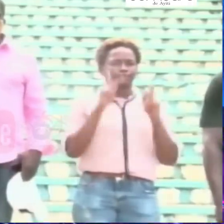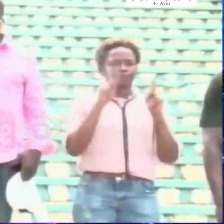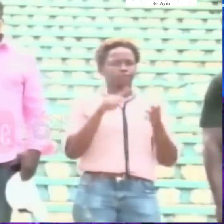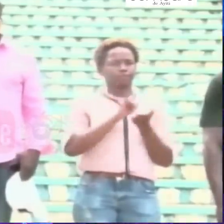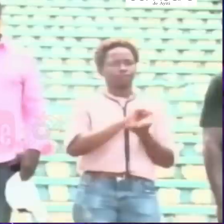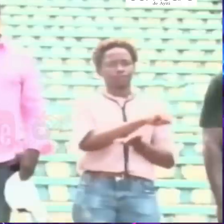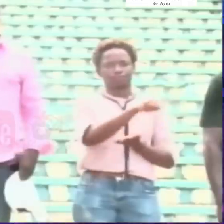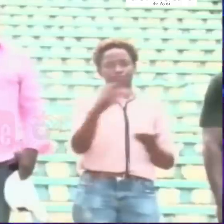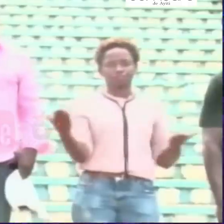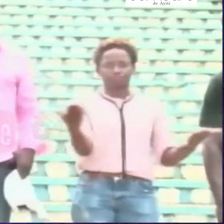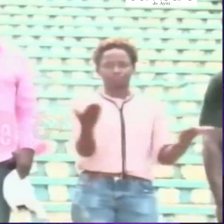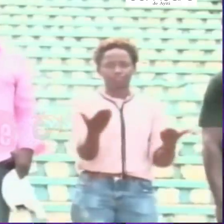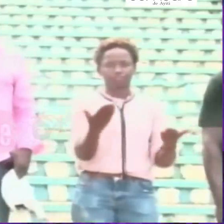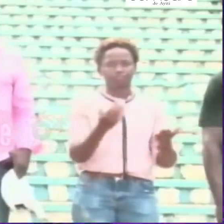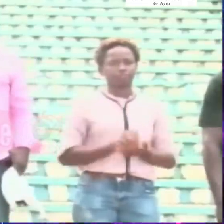Mounsayo qui devant nous là,